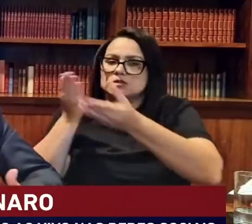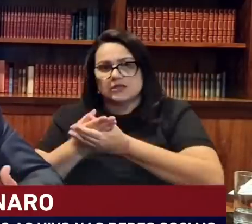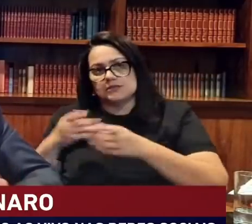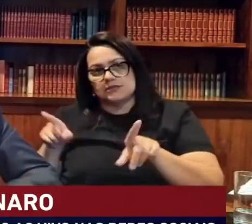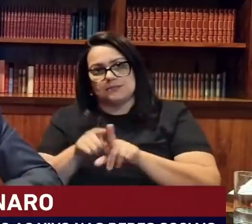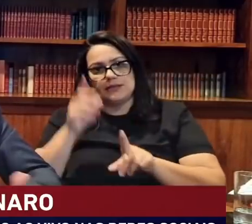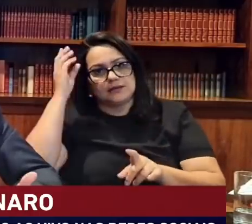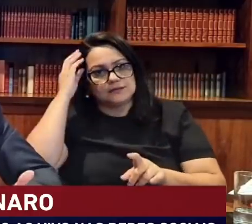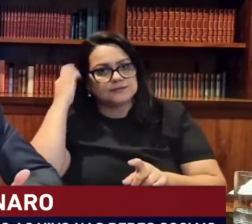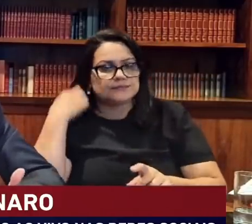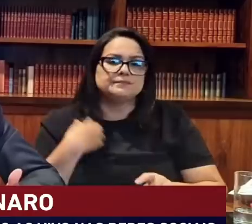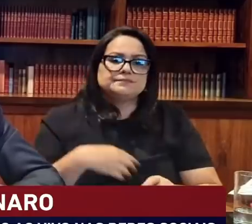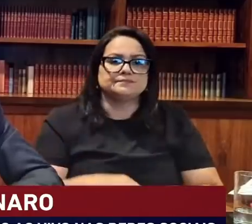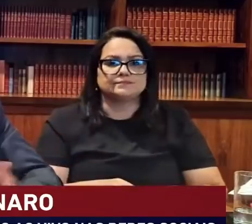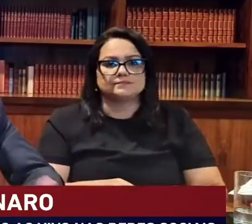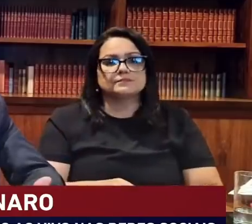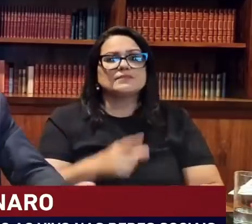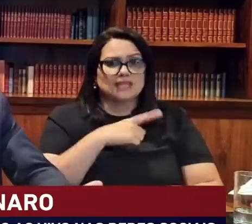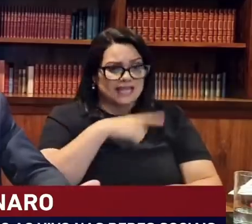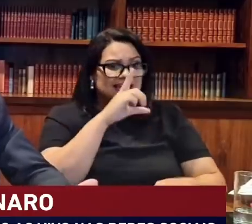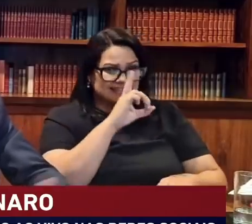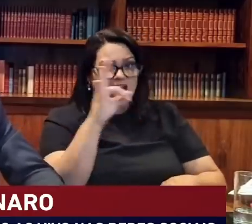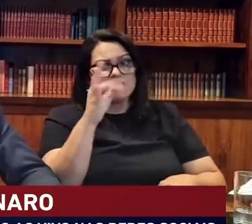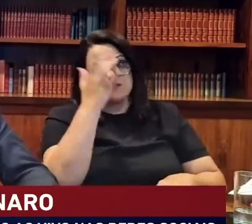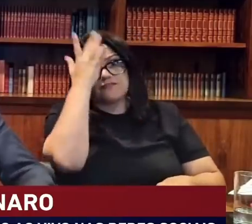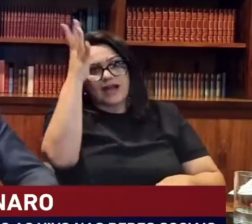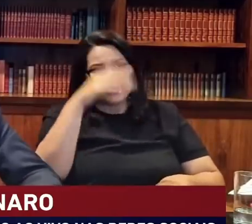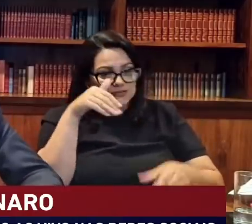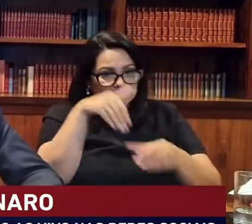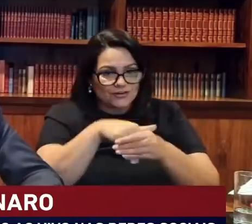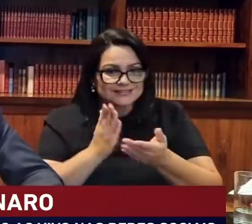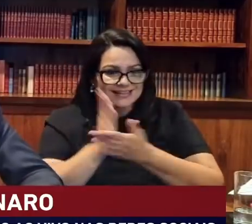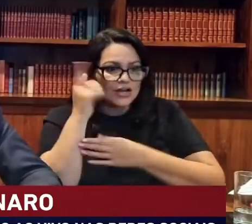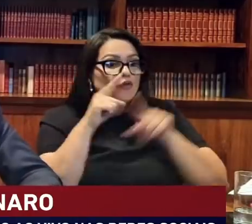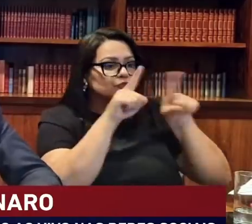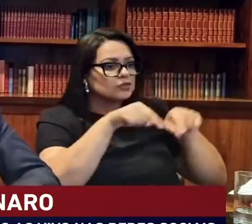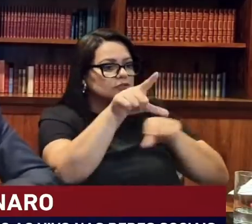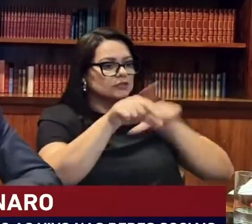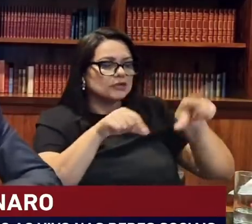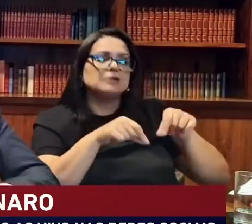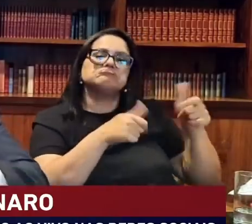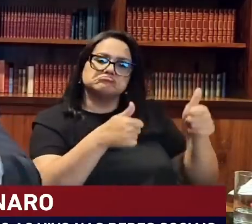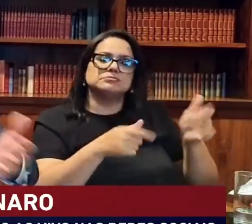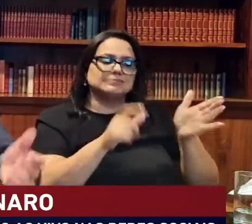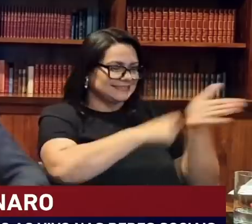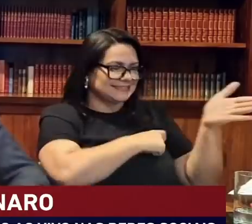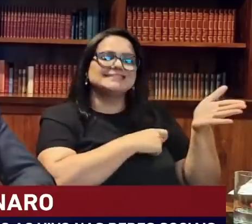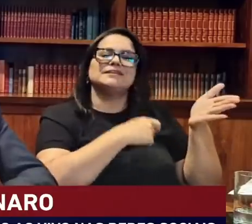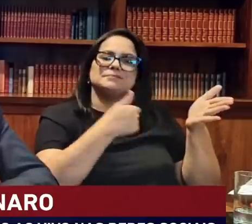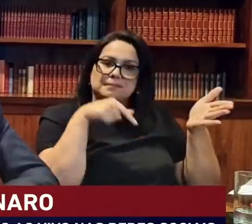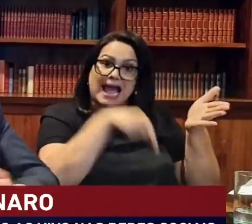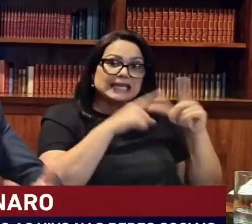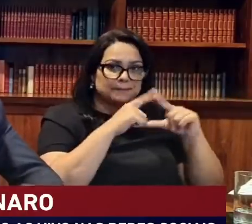Brasília, acho, né? Exceto o pessoal do DF, o resto dificilmente alguém não tem servidor em Estado. É um que trabalha como motorista, que